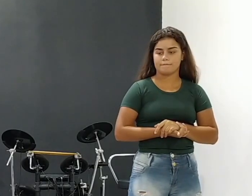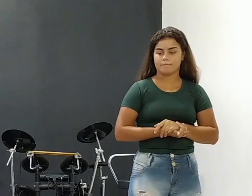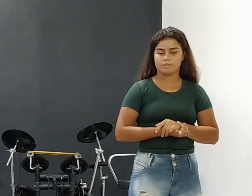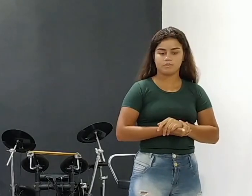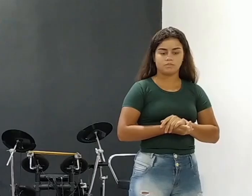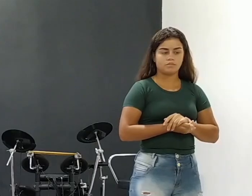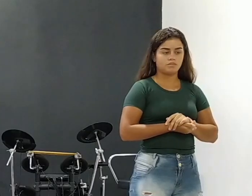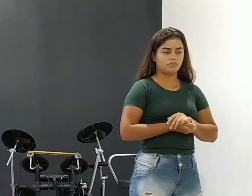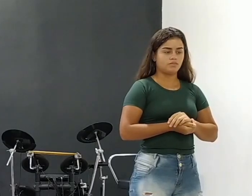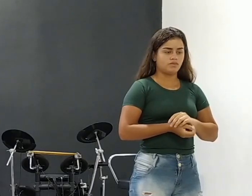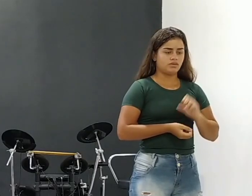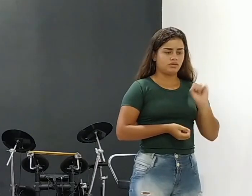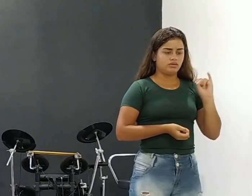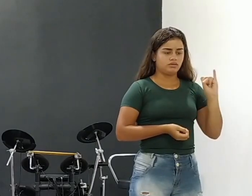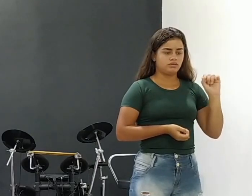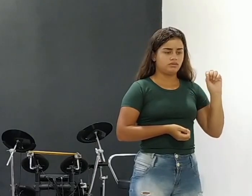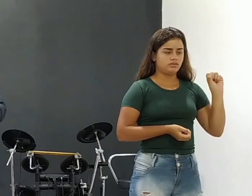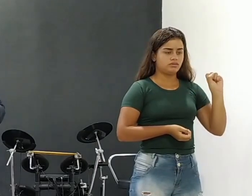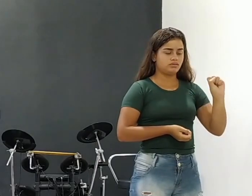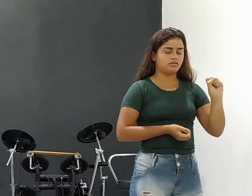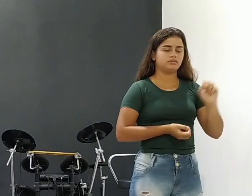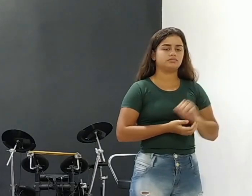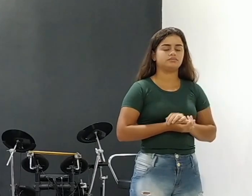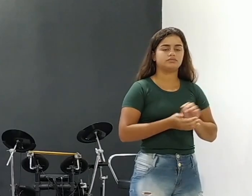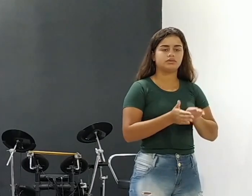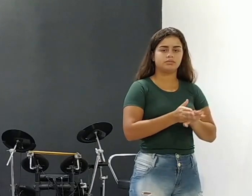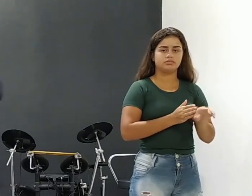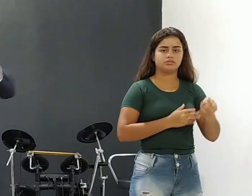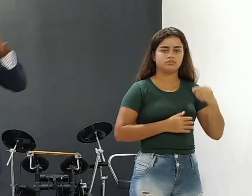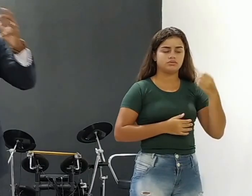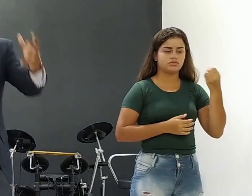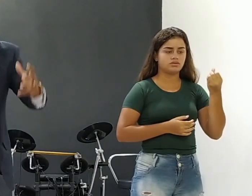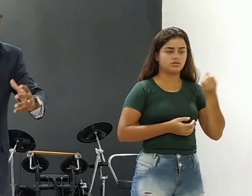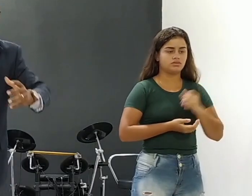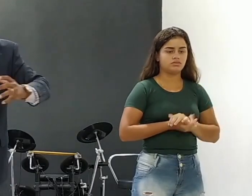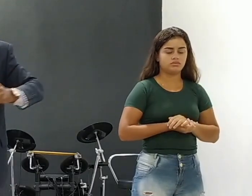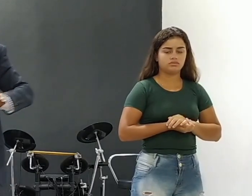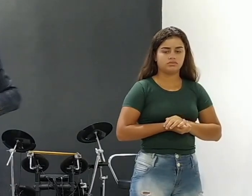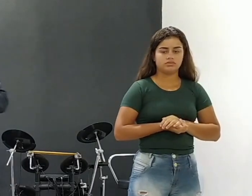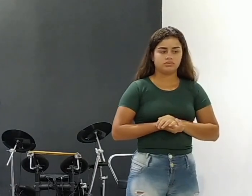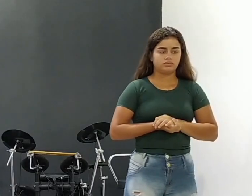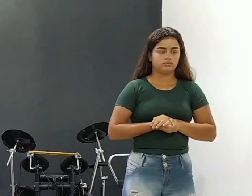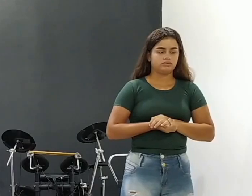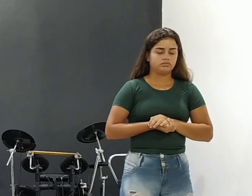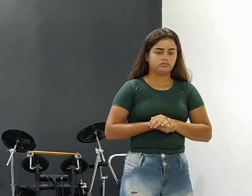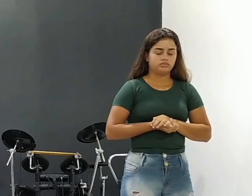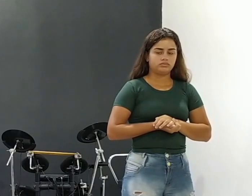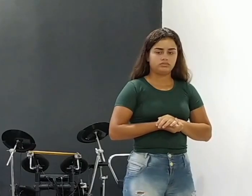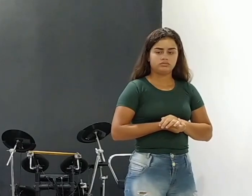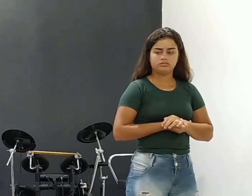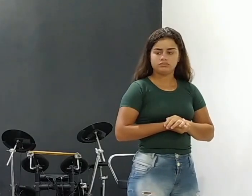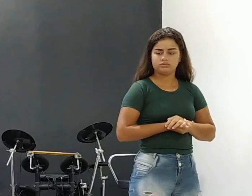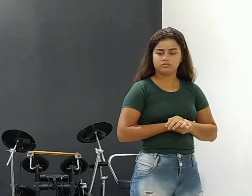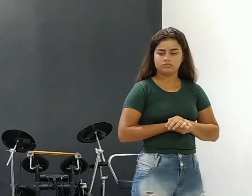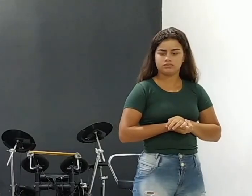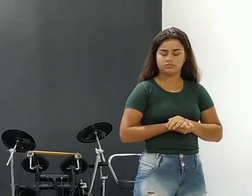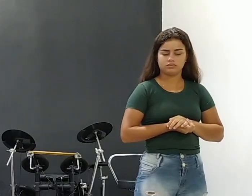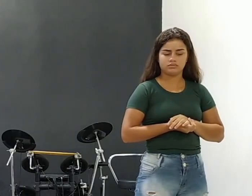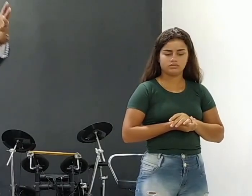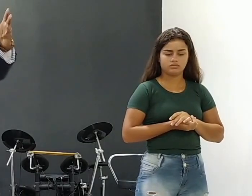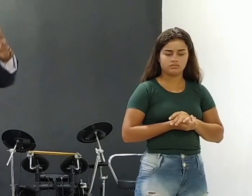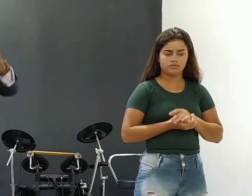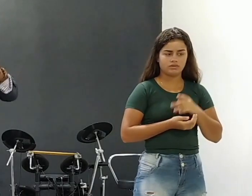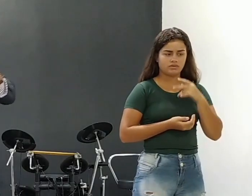Isaías capítulo 6, ela fala, e o mundo não entende. Ela fala, irmãos, ela vai contar uma história de